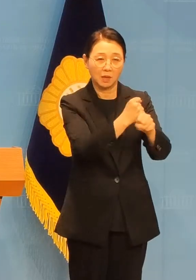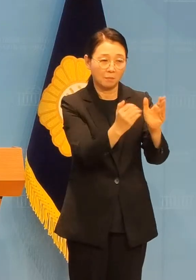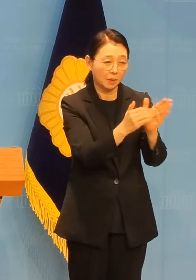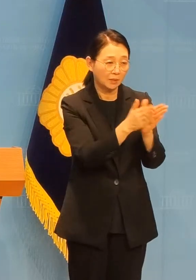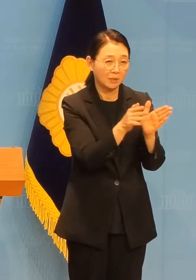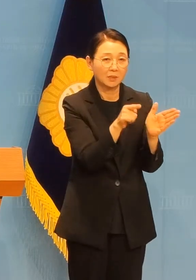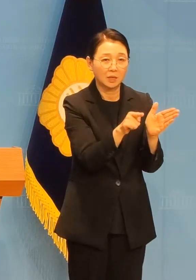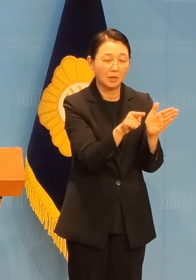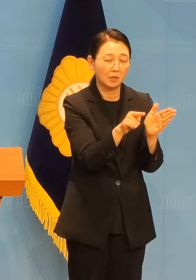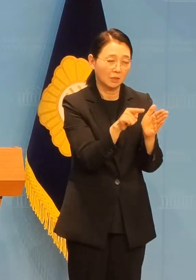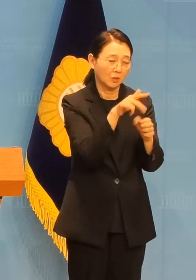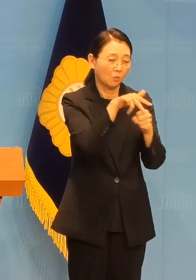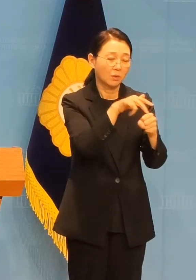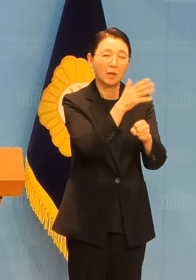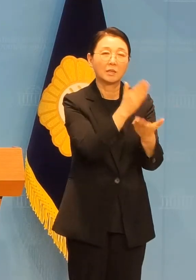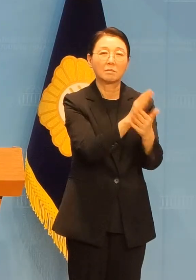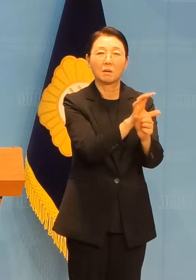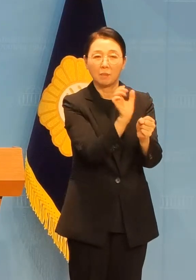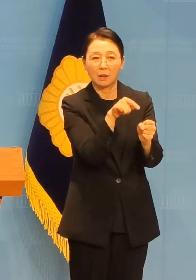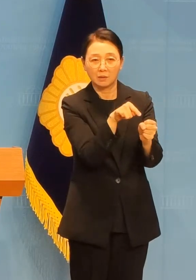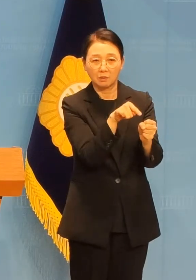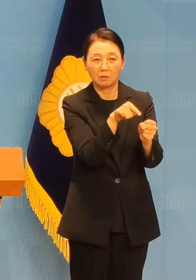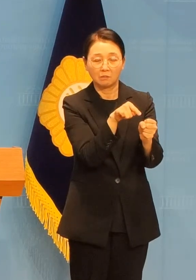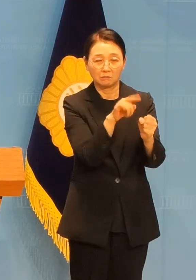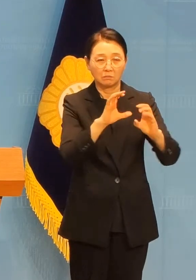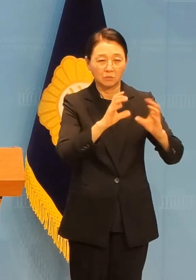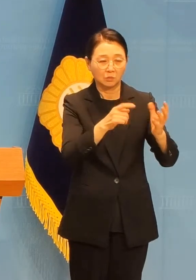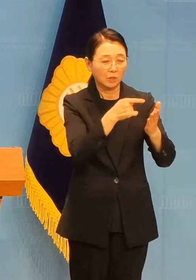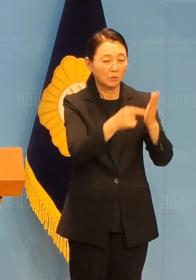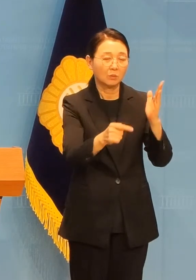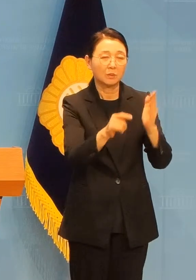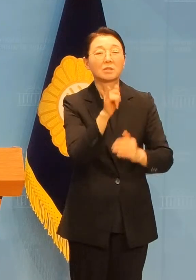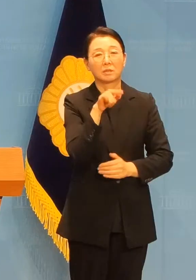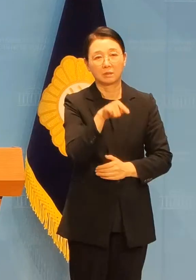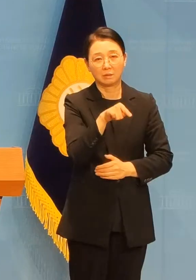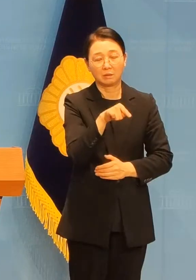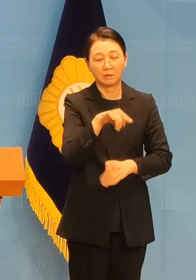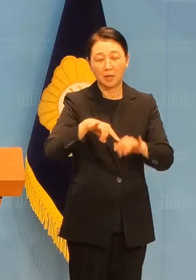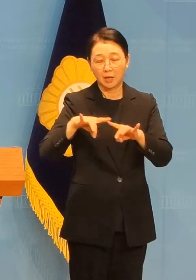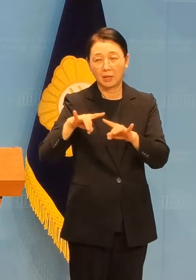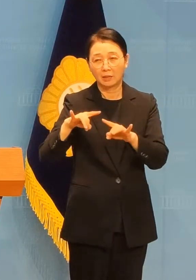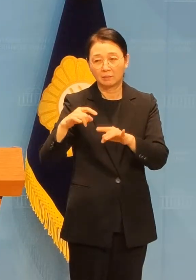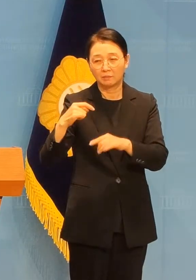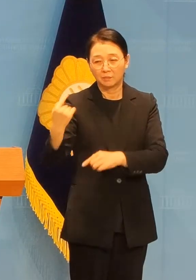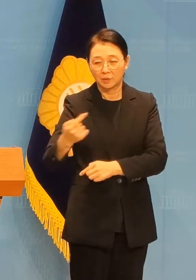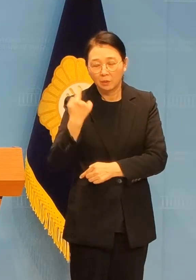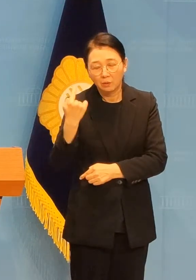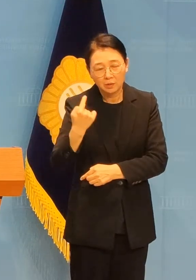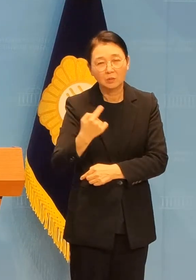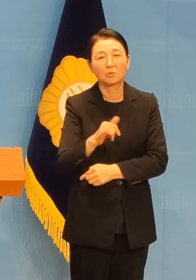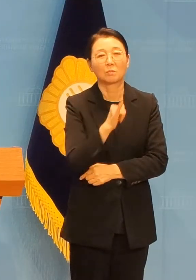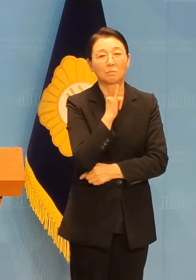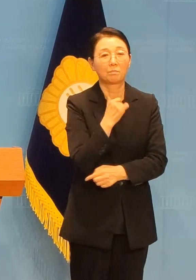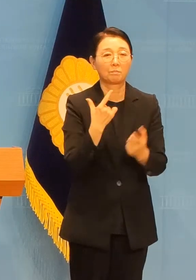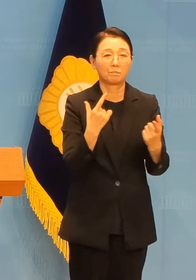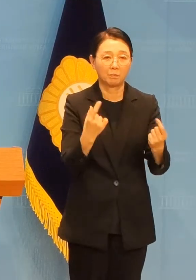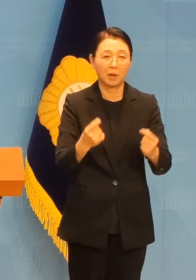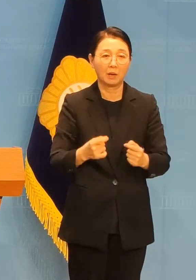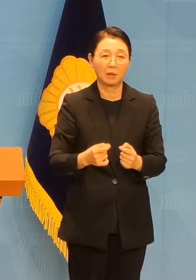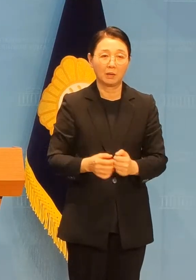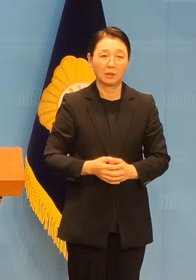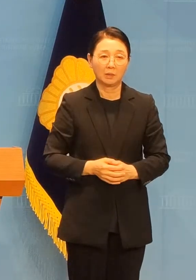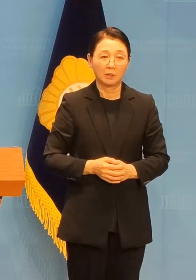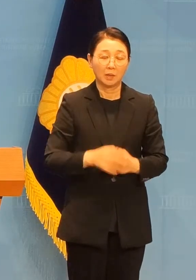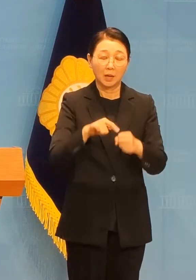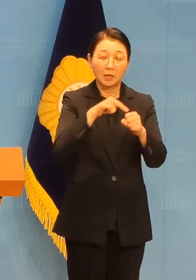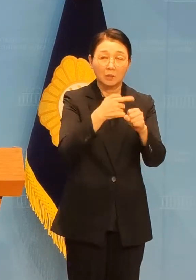시작한 탈원전은 엄청난 국부 손실을 야기한 에너지 자해 행위였습니다. 발전 공백으로